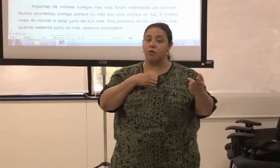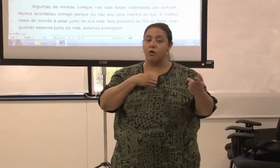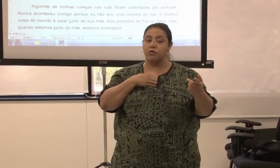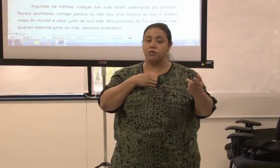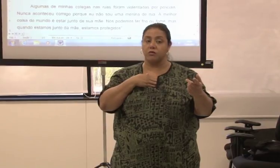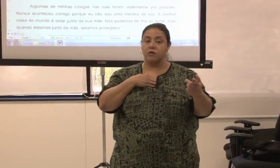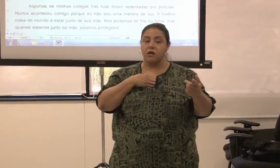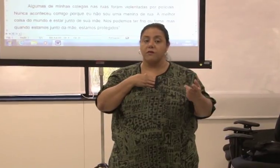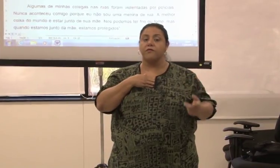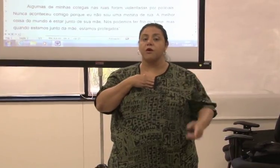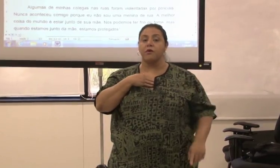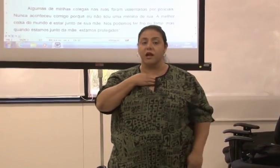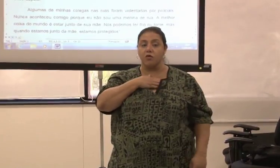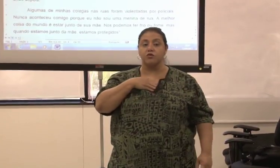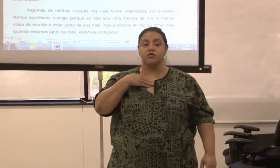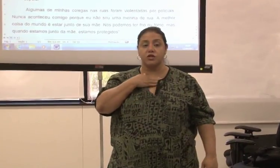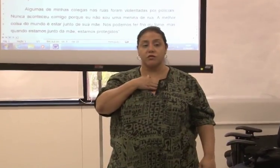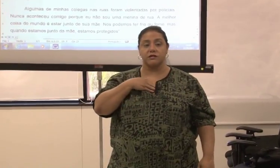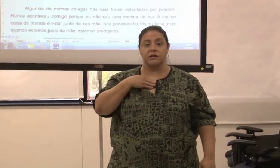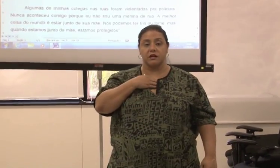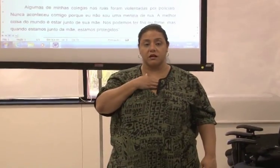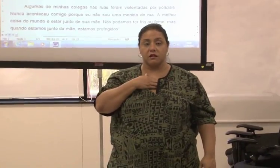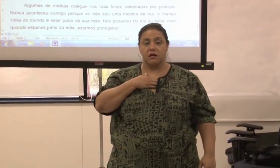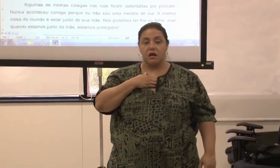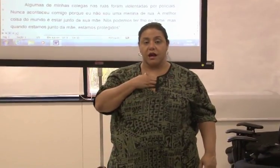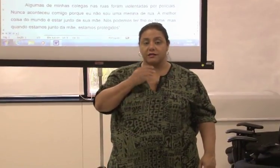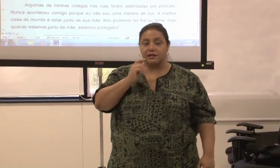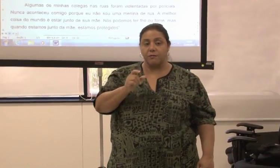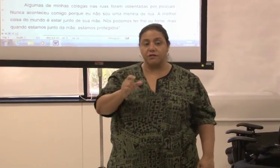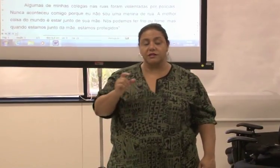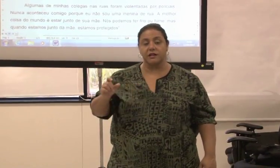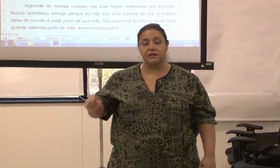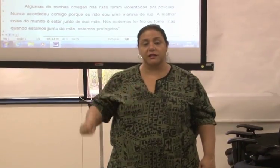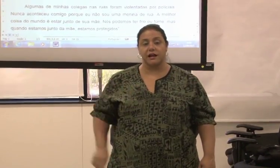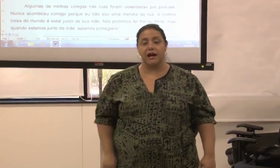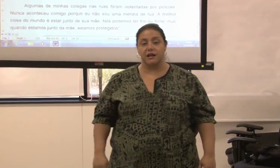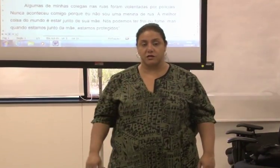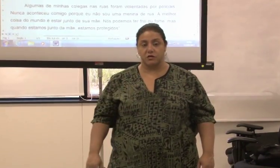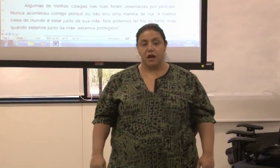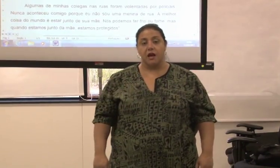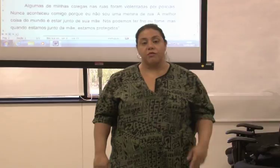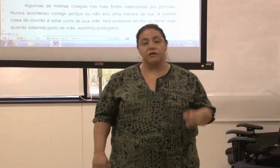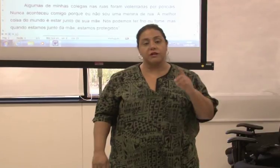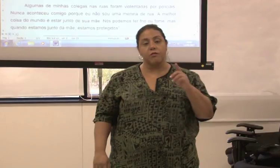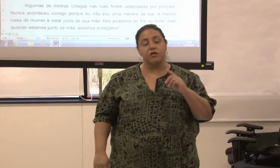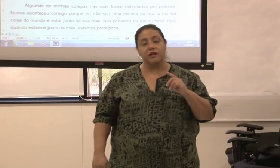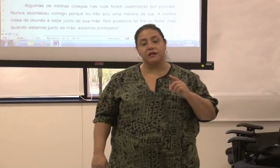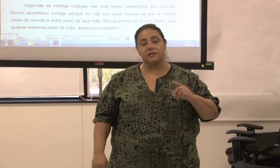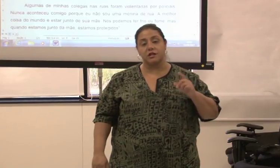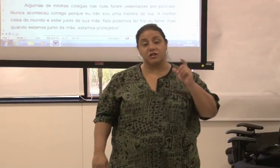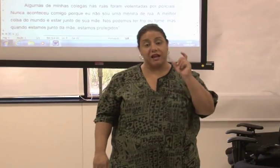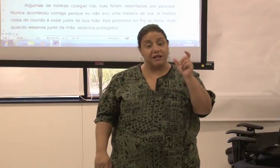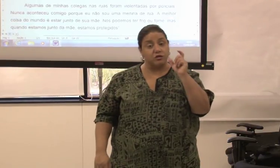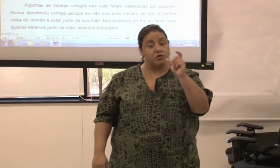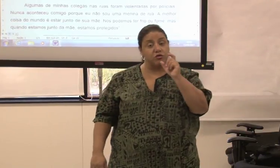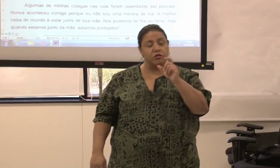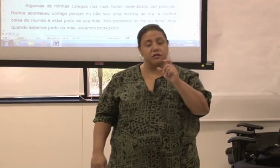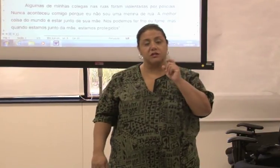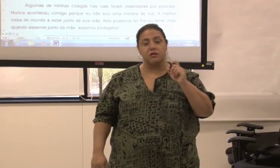outro? Então, por que eu uso o dia com esse daqui? É sempre vocês terem que se ligar nisso. Por isso que é muito interessante. Tem estruturas que são